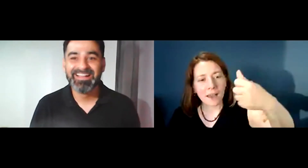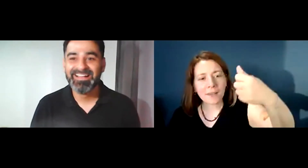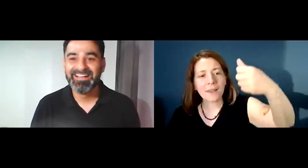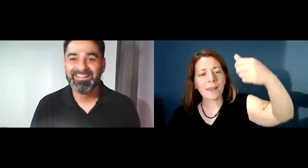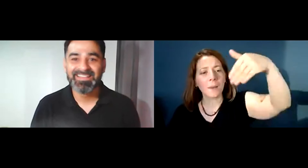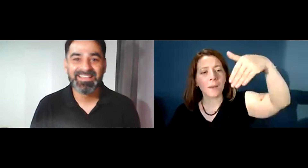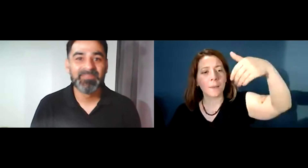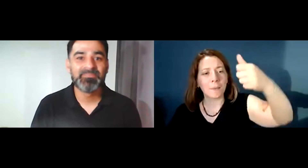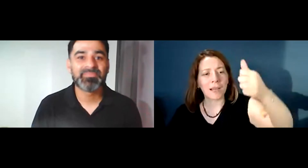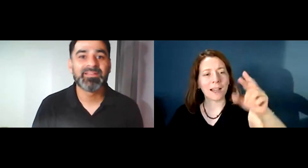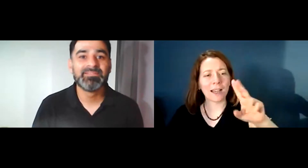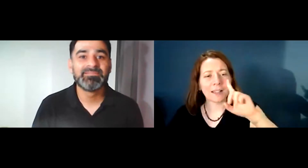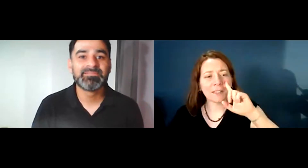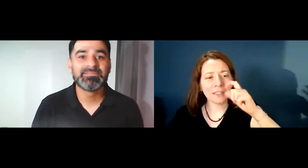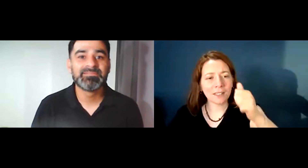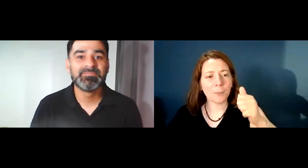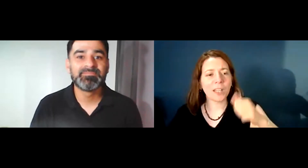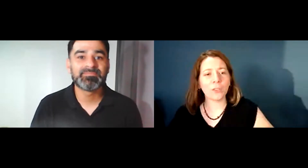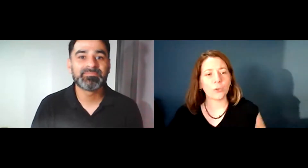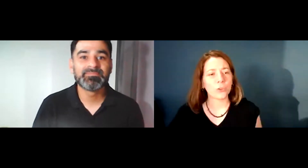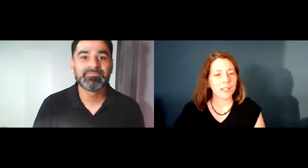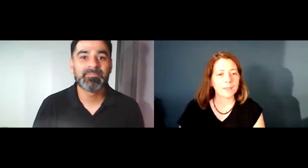Ana María Brandone.